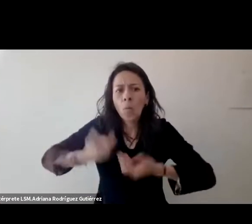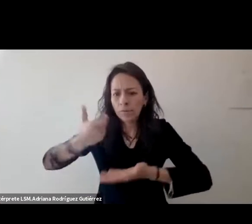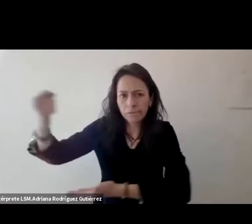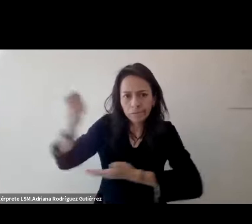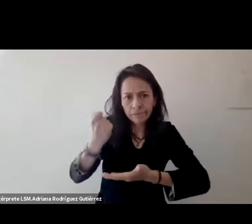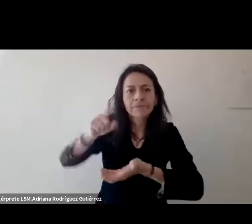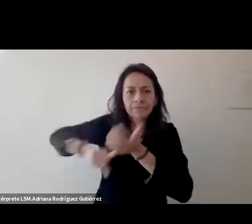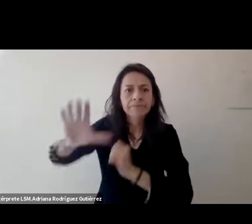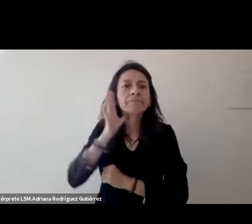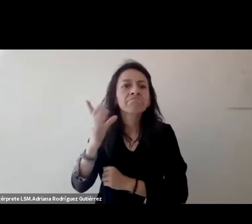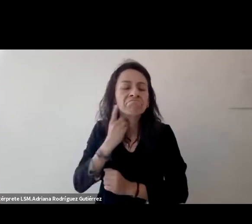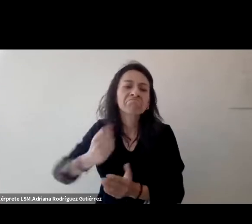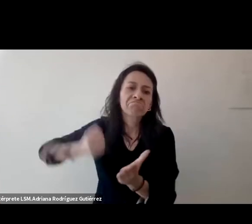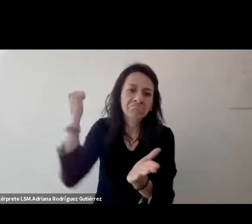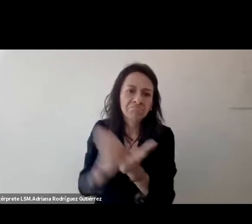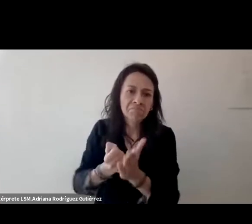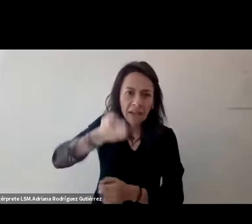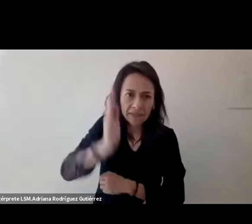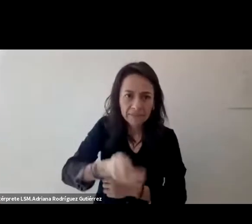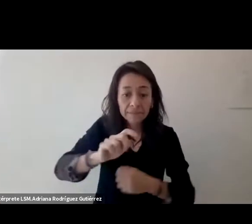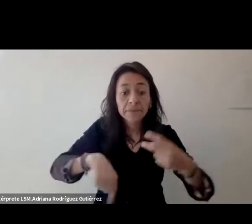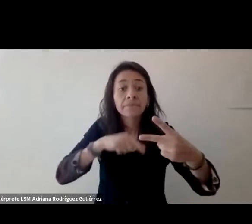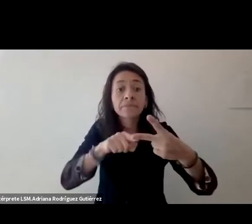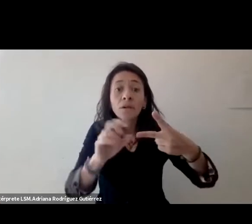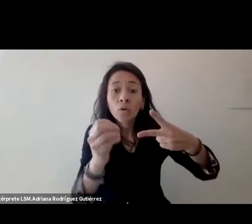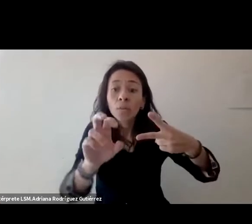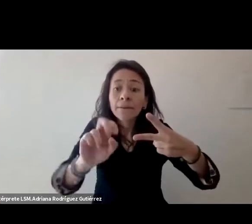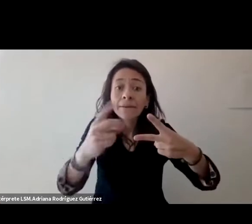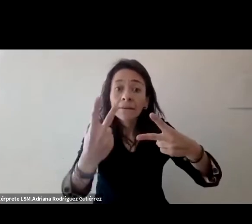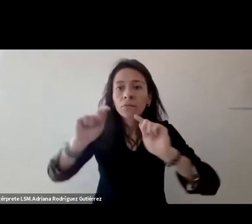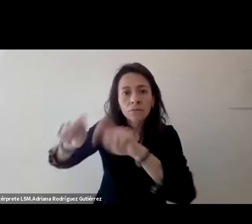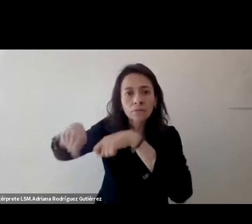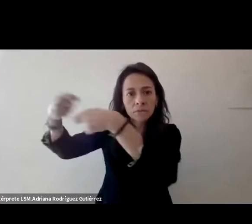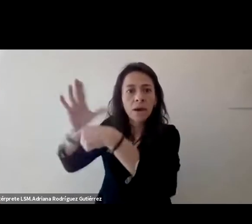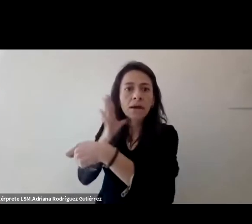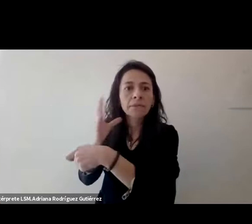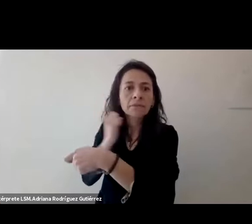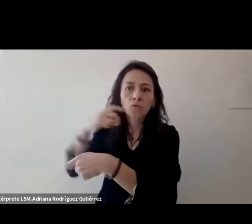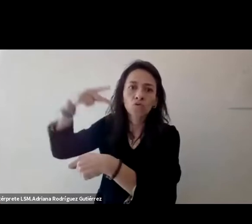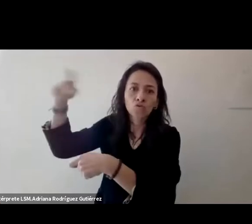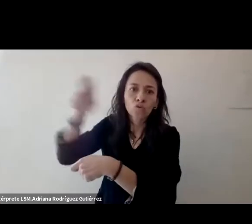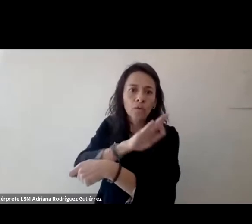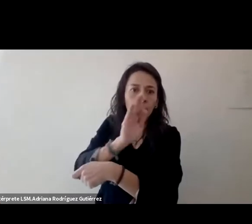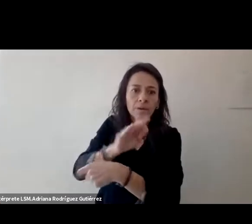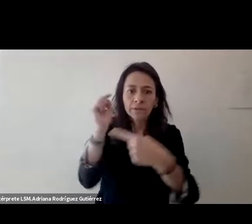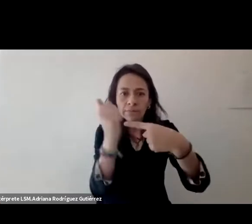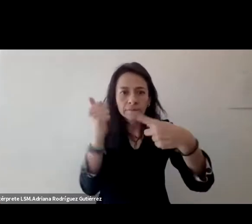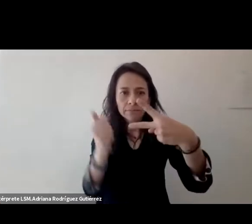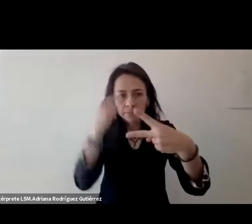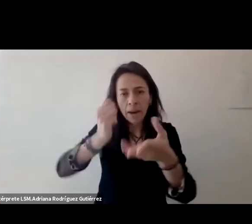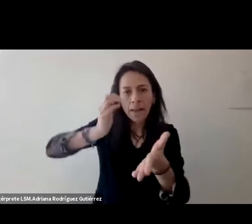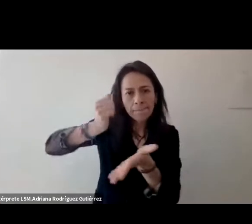Cámara de Diputados, y el 31 de octubre por Cámara de Senadores. lo que se está planteando en función de un